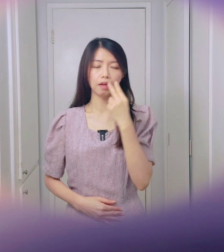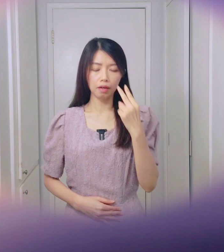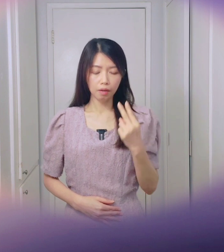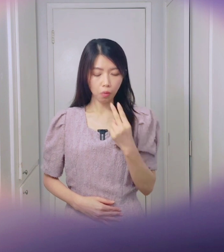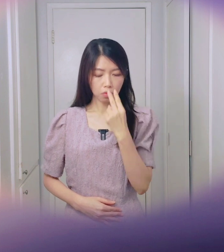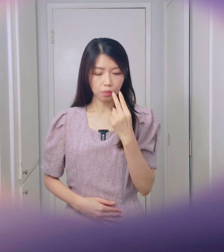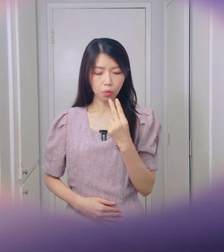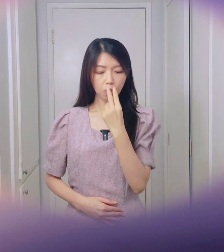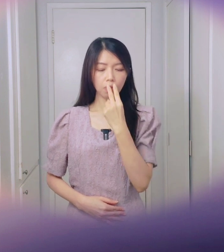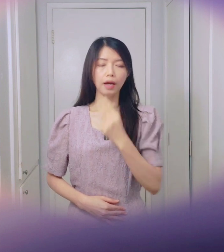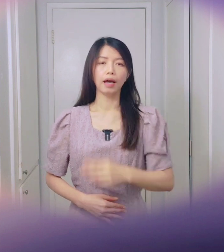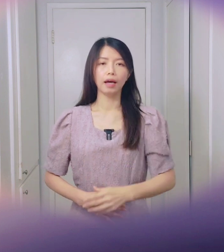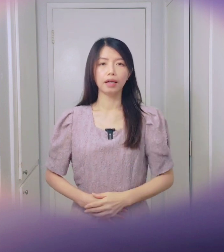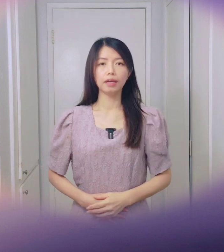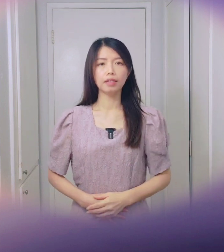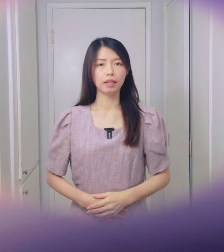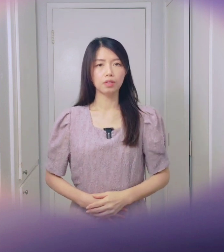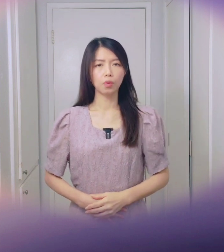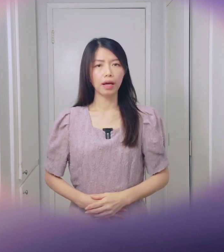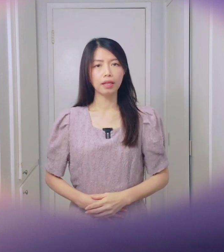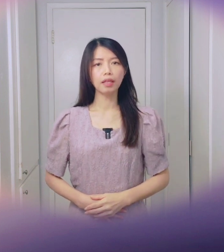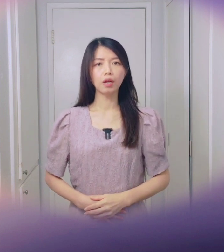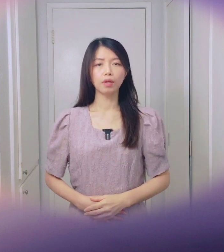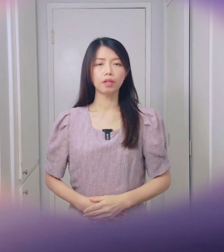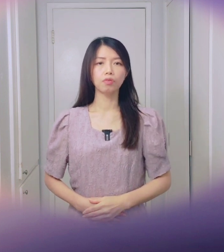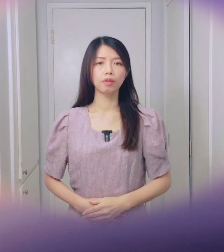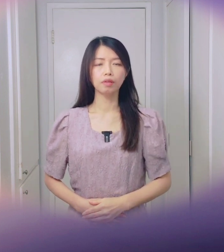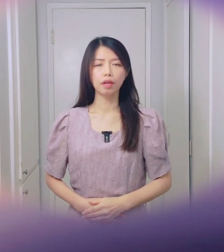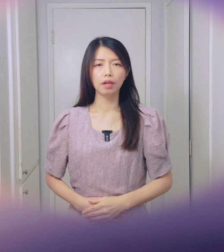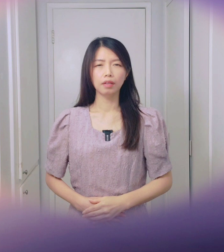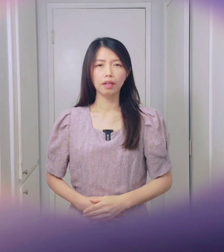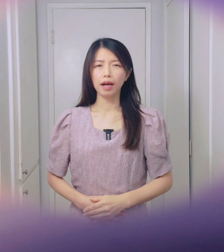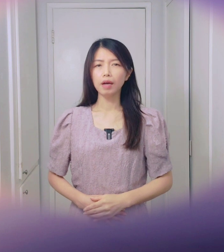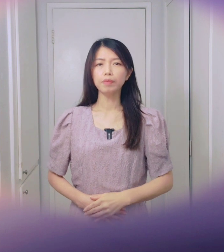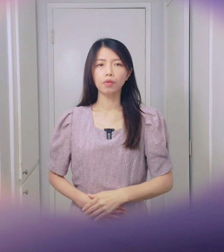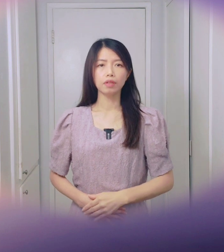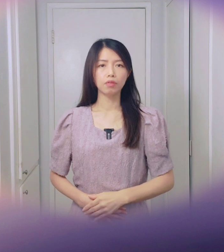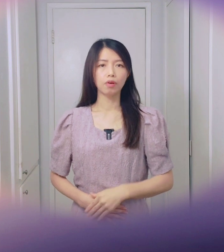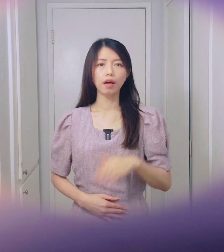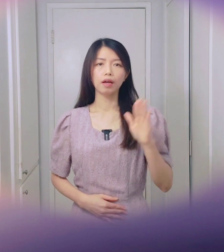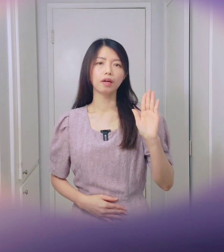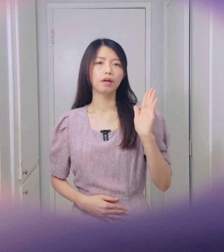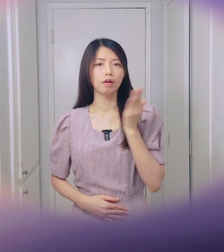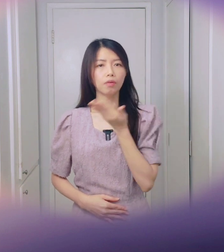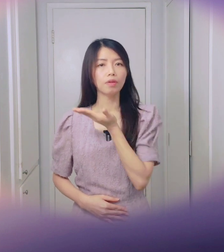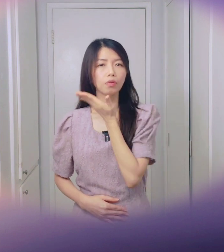됩니다. 목숨도 아끼지 않겠소. 아끼다라고 한 뜻의 수어는 일단 아깝다라고 한 뜻의